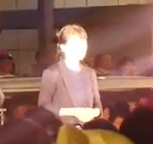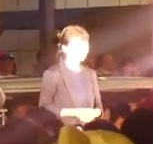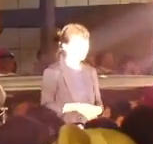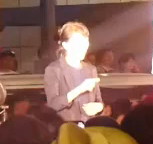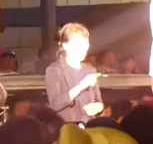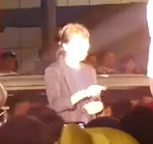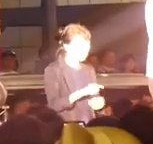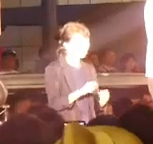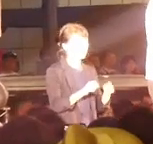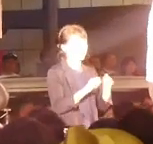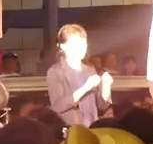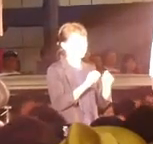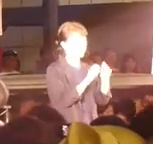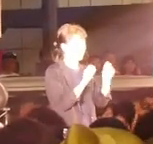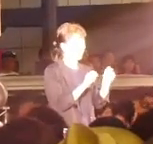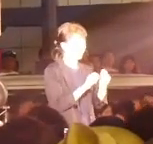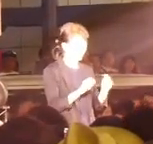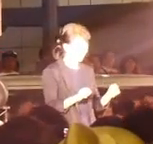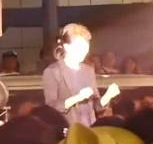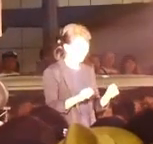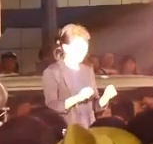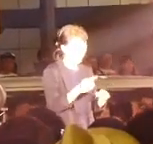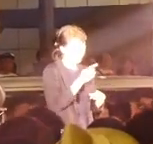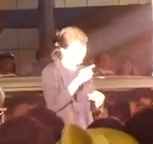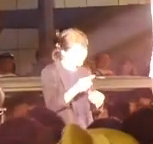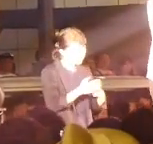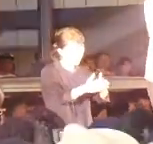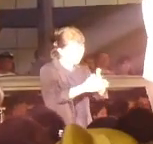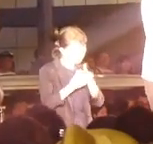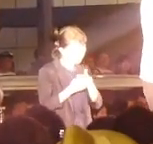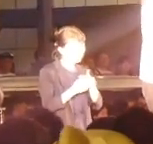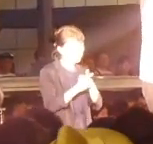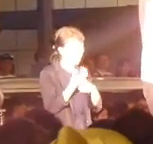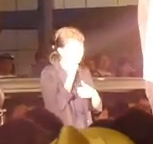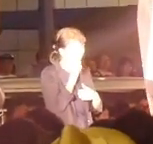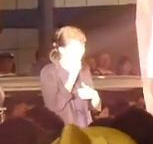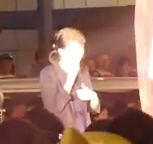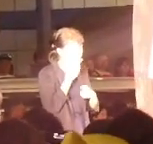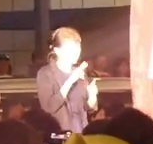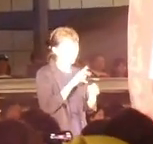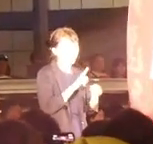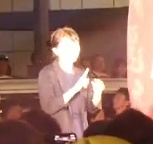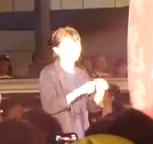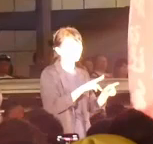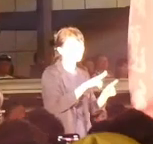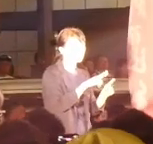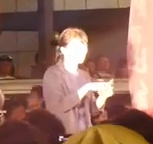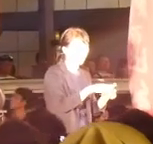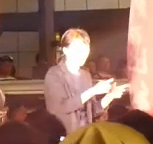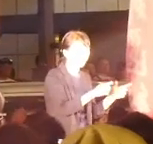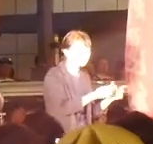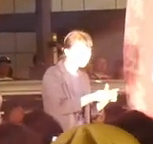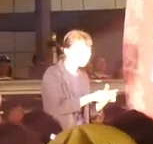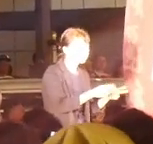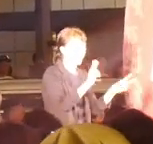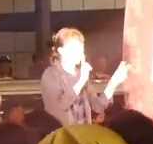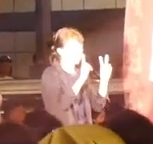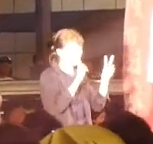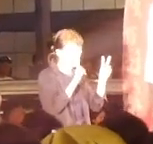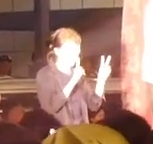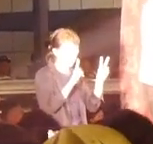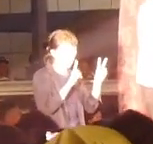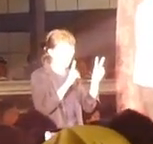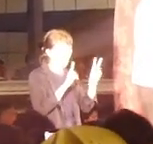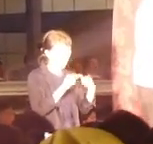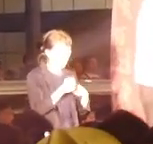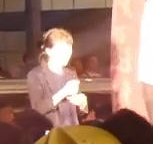これによって一番助かるのは誰？中小企業、零細企業、自分たちの身